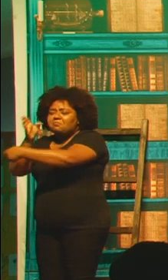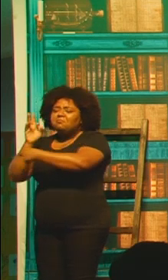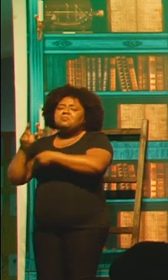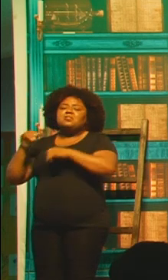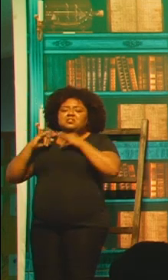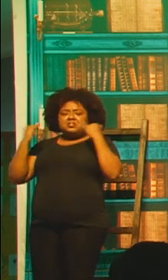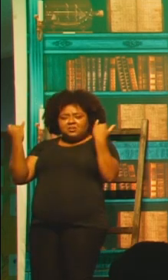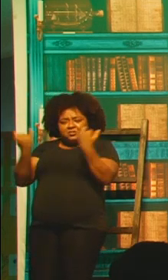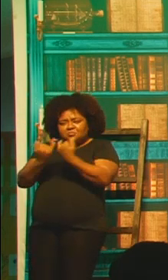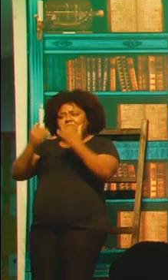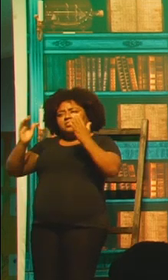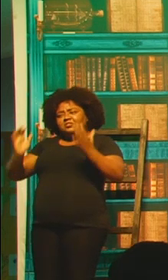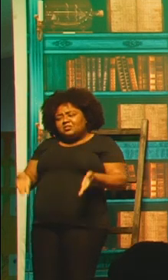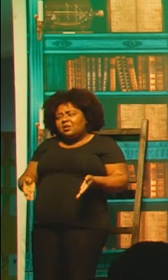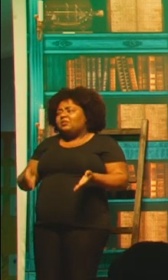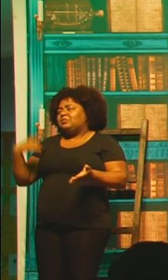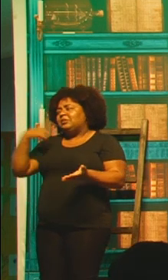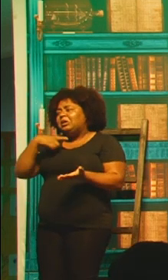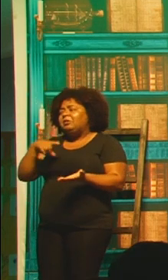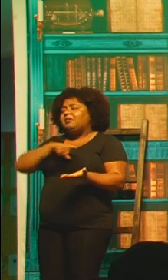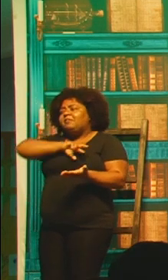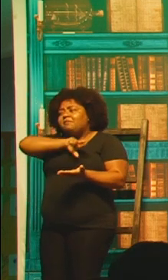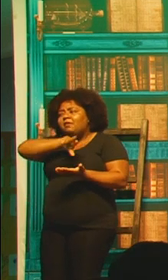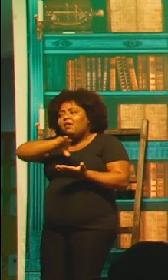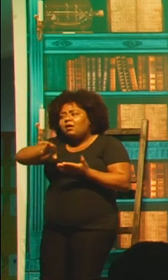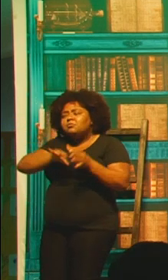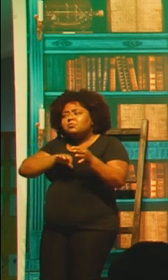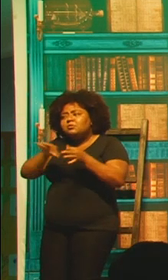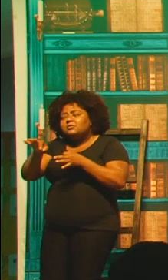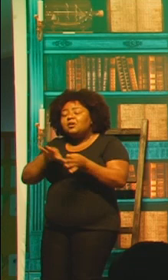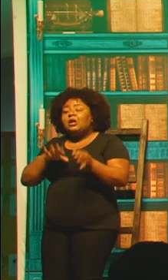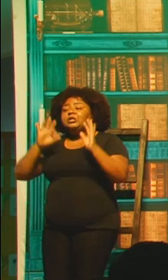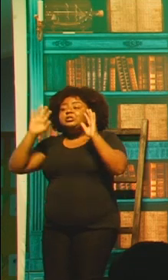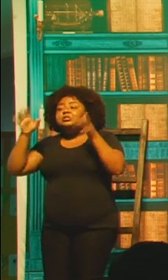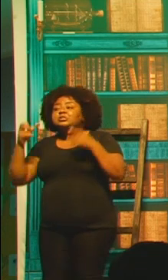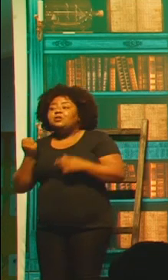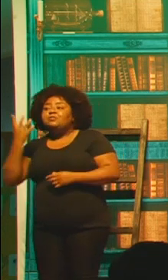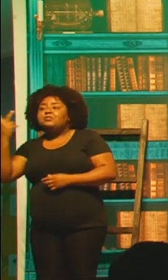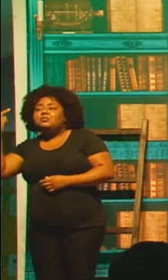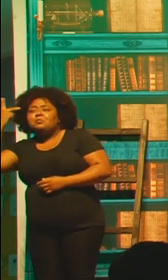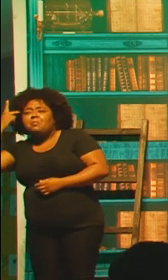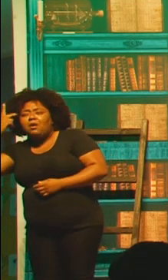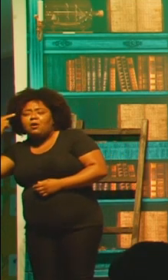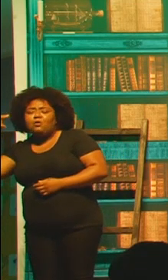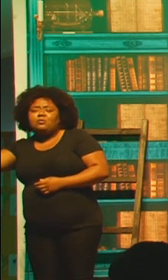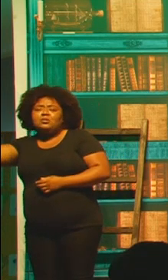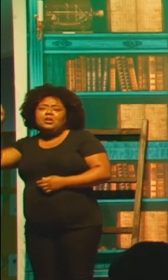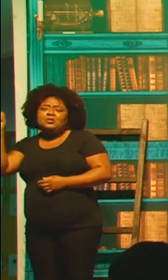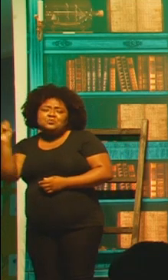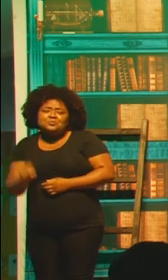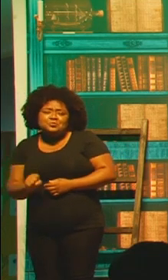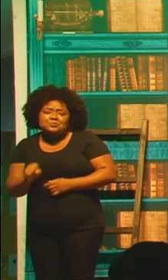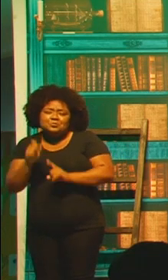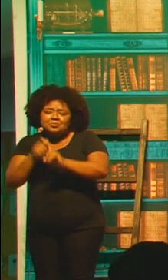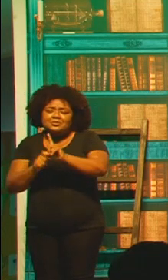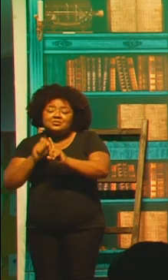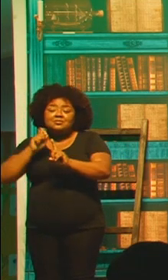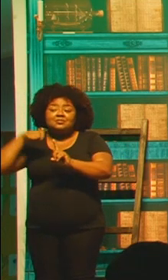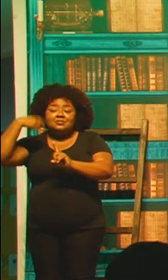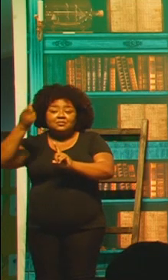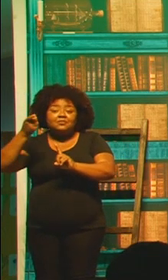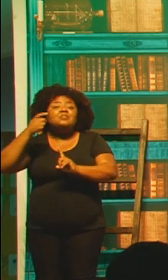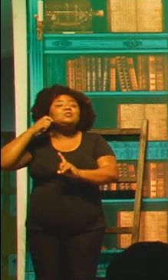e tem mais coisas ainda para acontecer. E já fui para São Paulo, tenho Rio Grande do Sul mês que vem. E